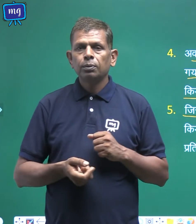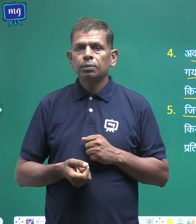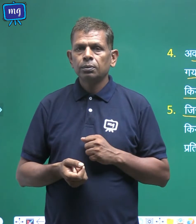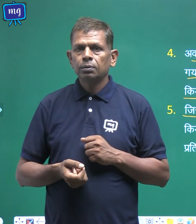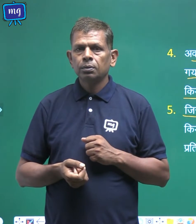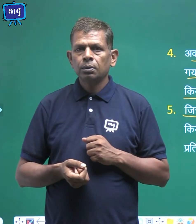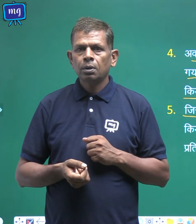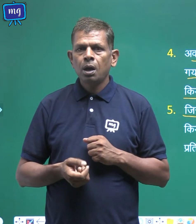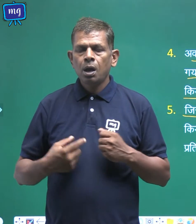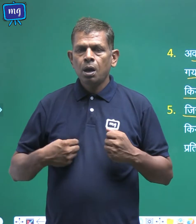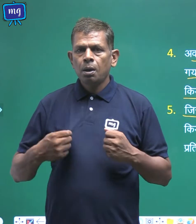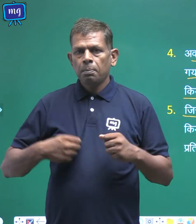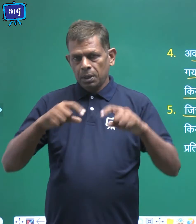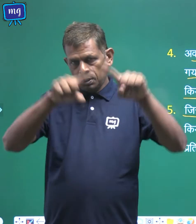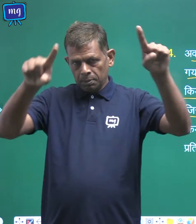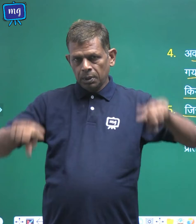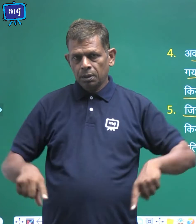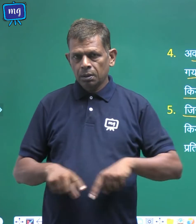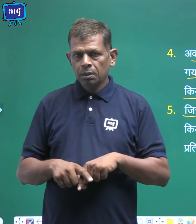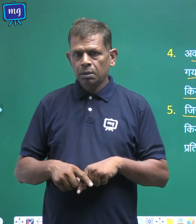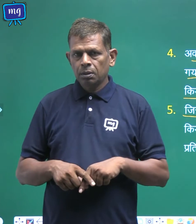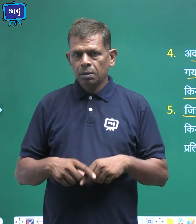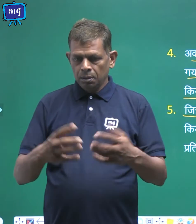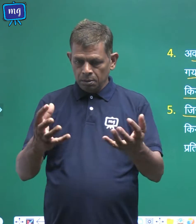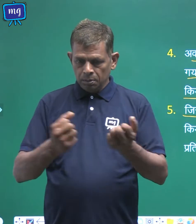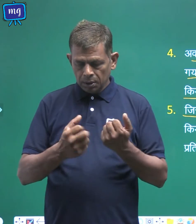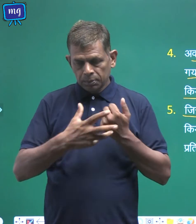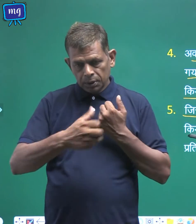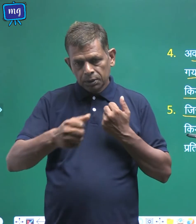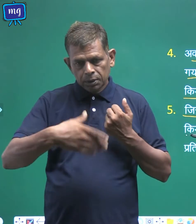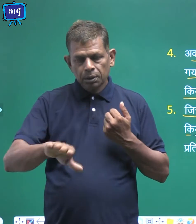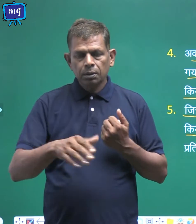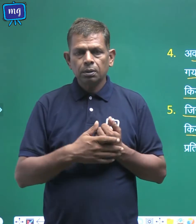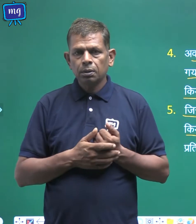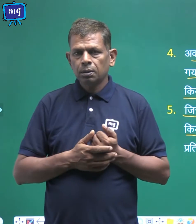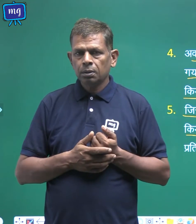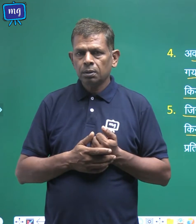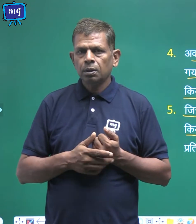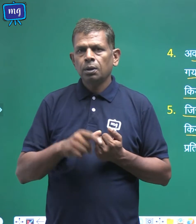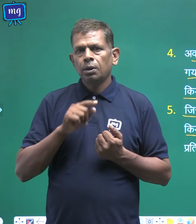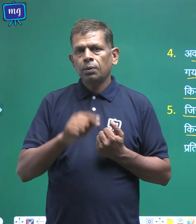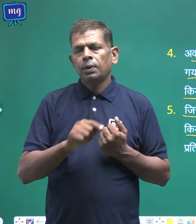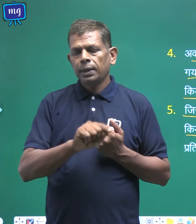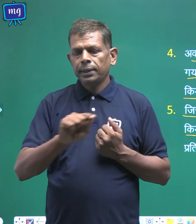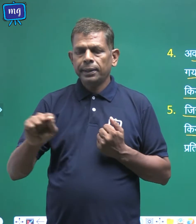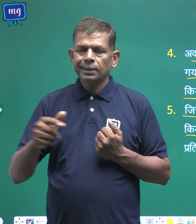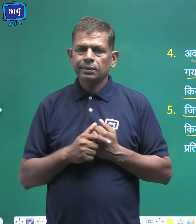पर्दे पर प्राप्त किया जा सके वह